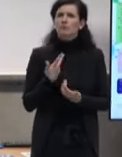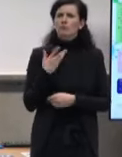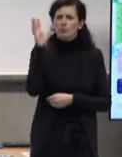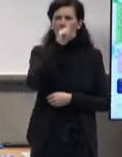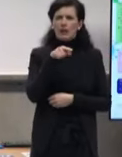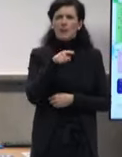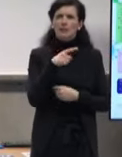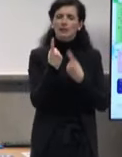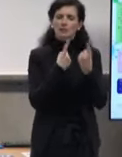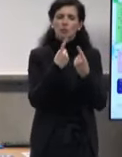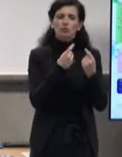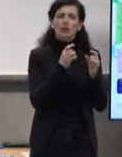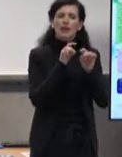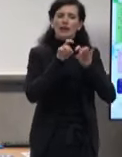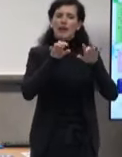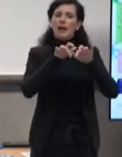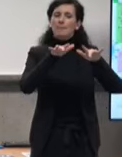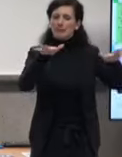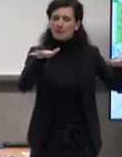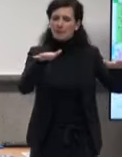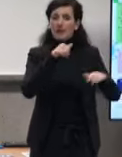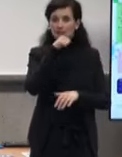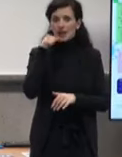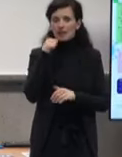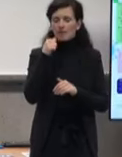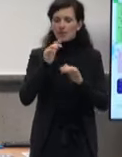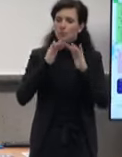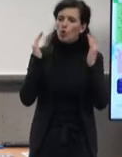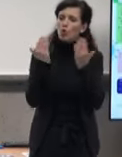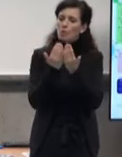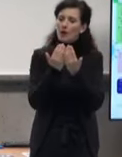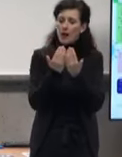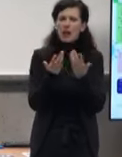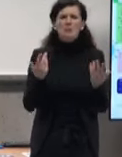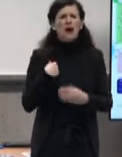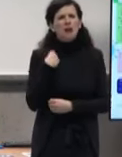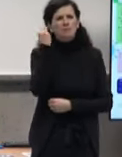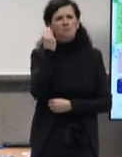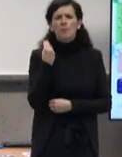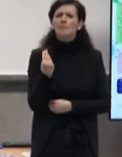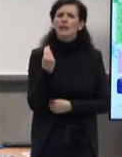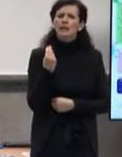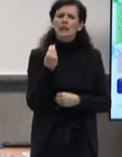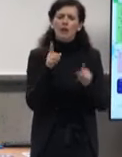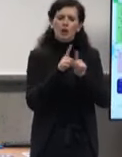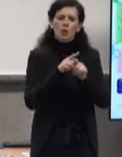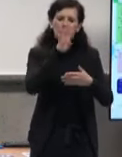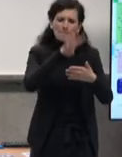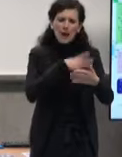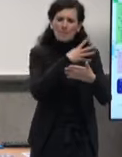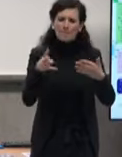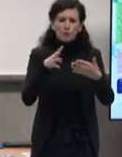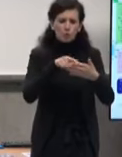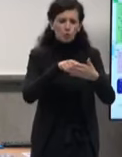un quadro globale sulla diffusione ora io mi chiedo come mai non è serata realizzato uno studio scientifico una mappatura basata su criteri